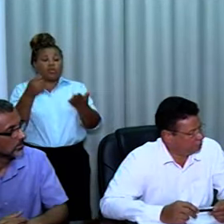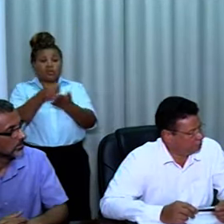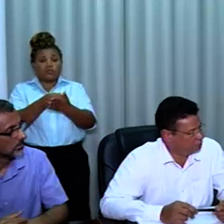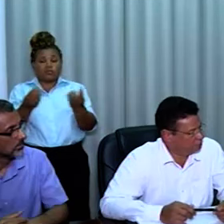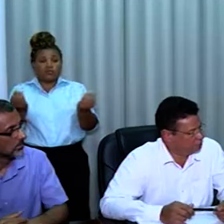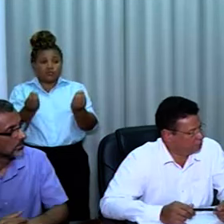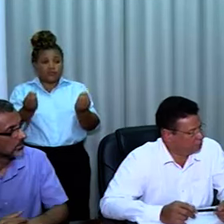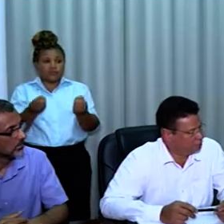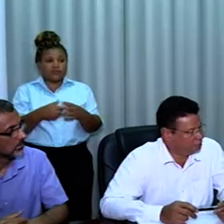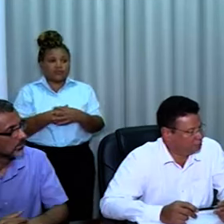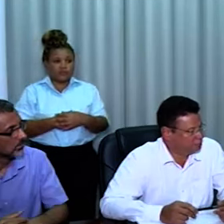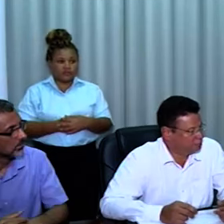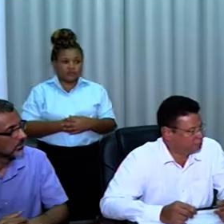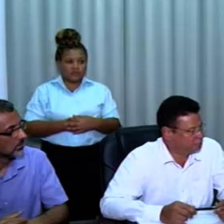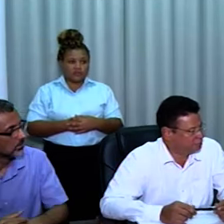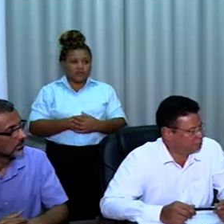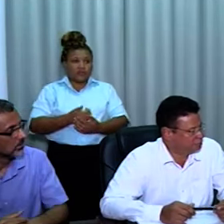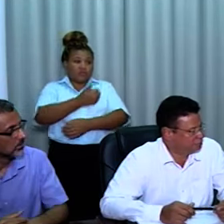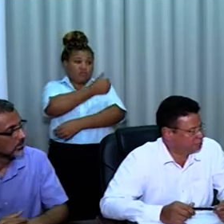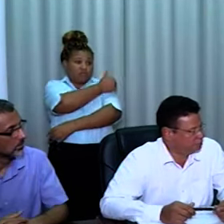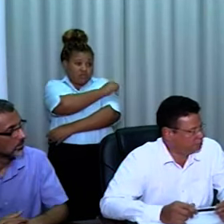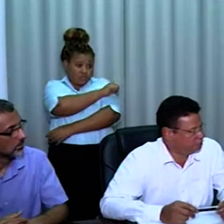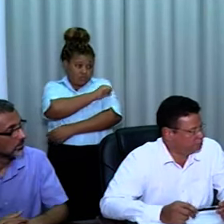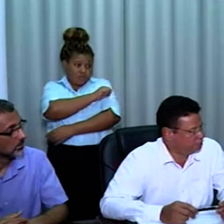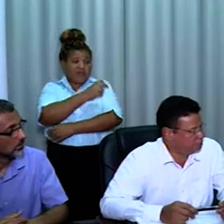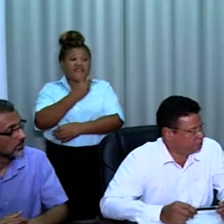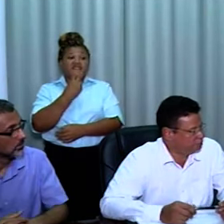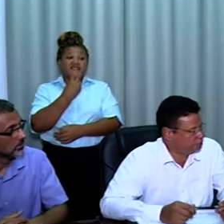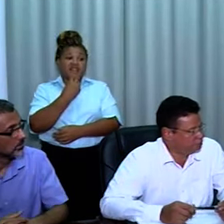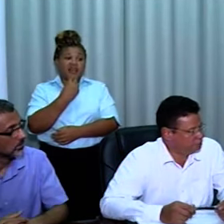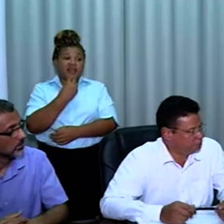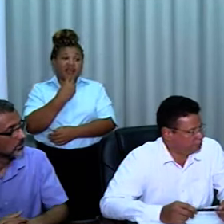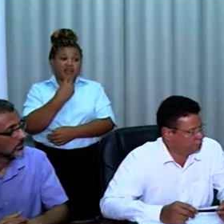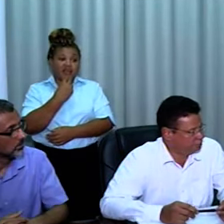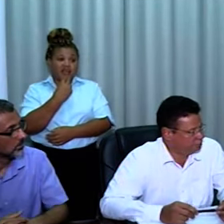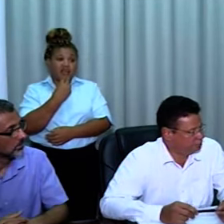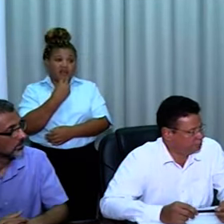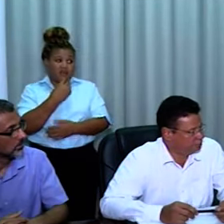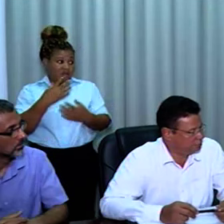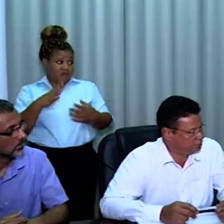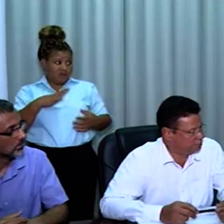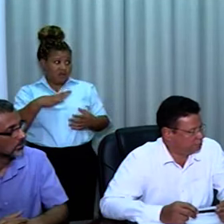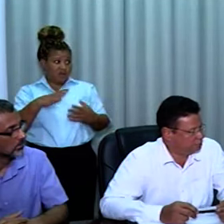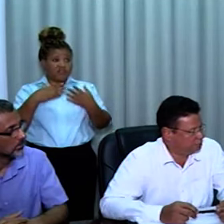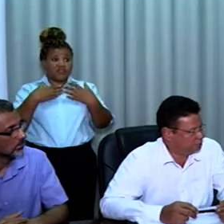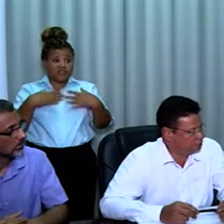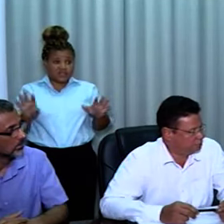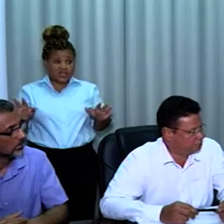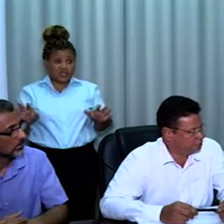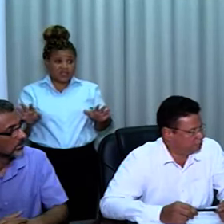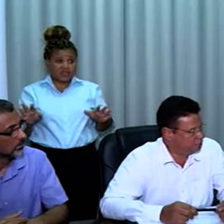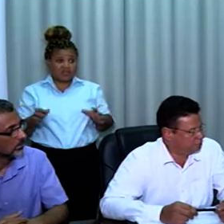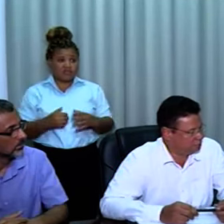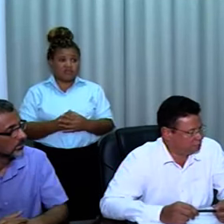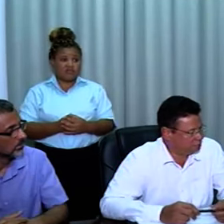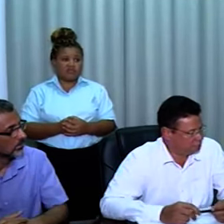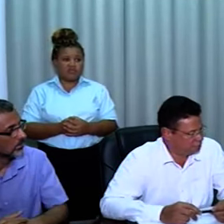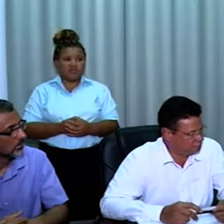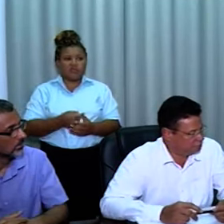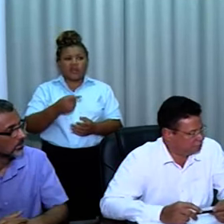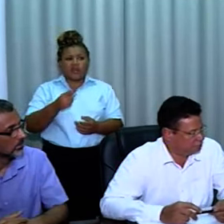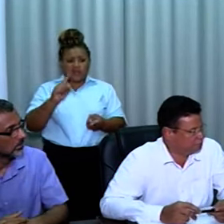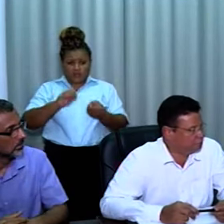pour tout le monde, comme si après, on ne peut pas marcher qu'un récent avant de nous poser. Mais sanitaire, si vous êtes, nous avons dans nos poses, ouais, mais pas du tout, tant ça, tant ça.